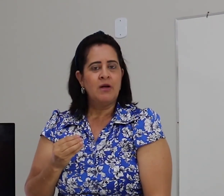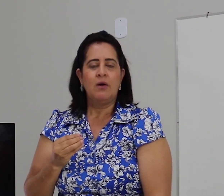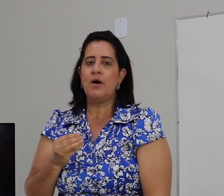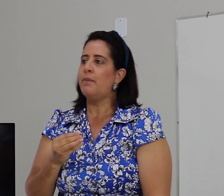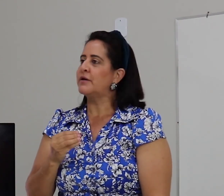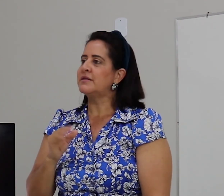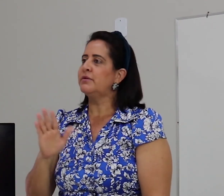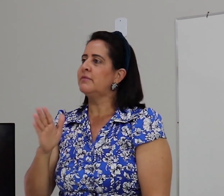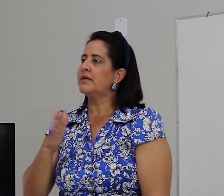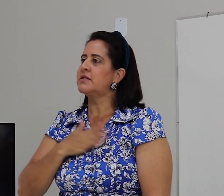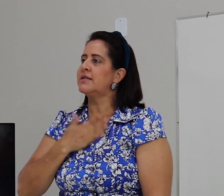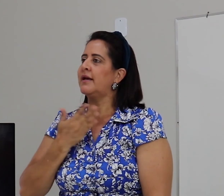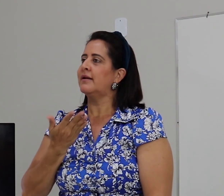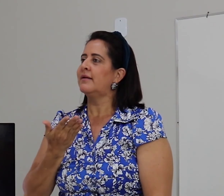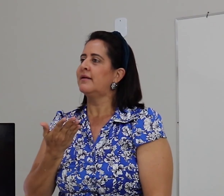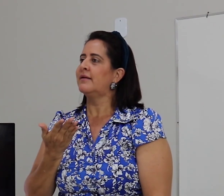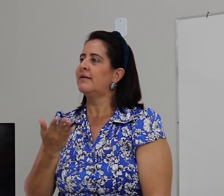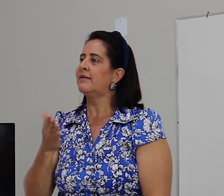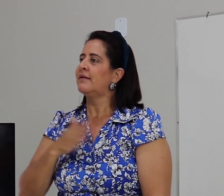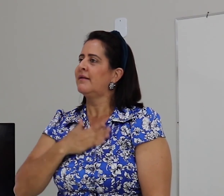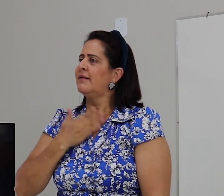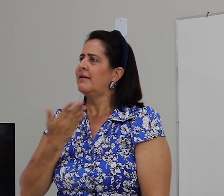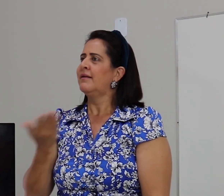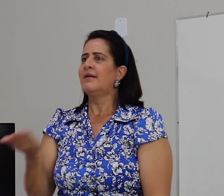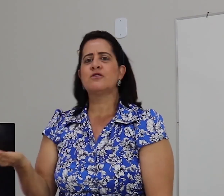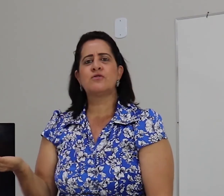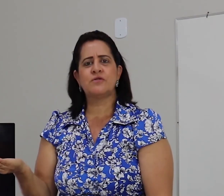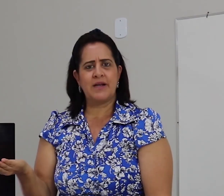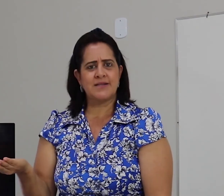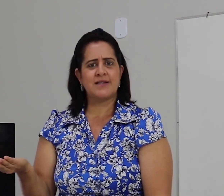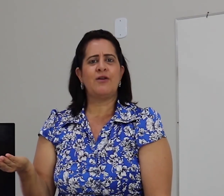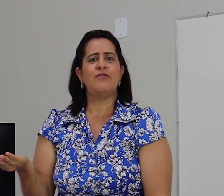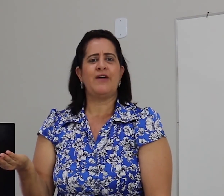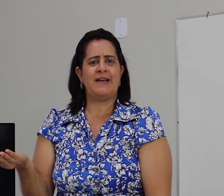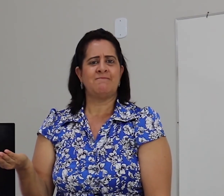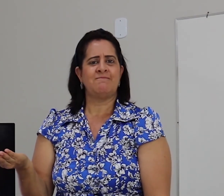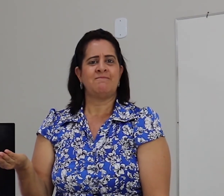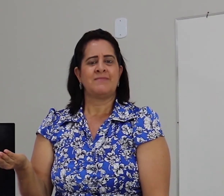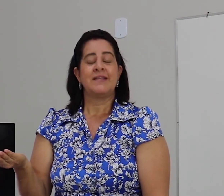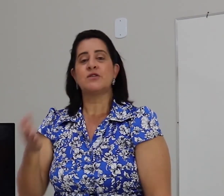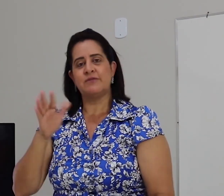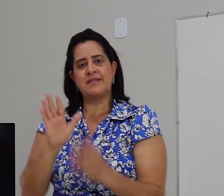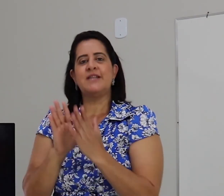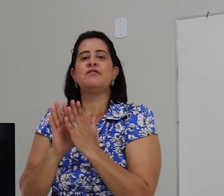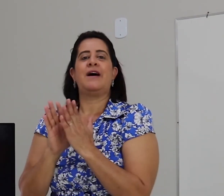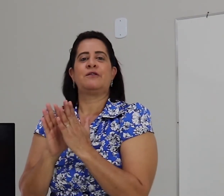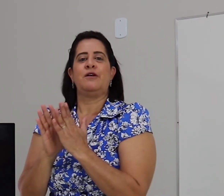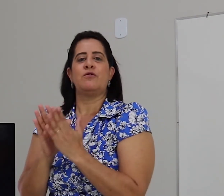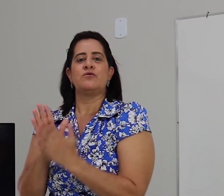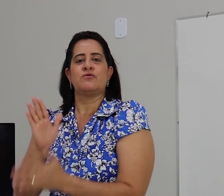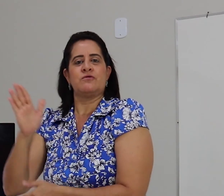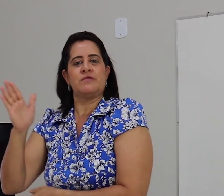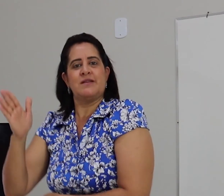ou eu posso simplesmente dizer, que susto é esse que eu levei? Então, se você de fato levou um susto, você tem